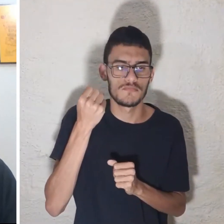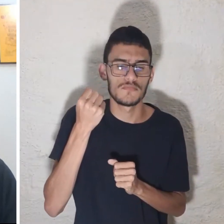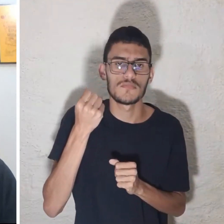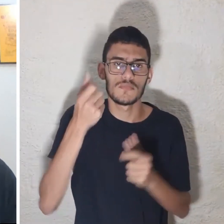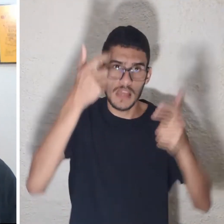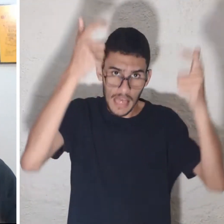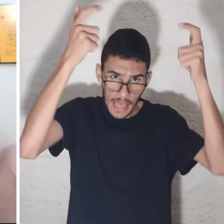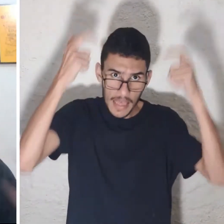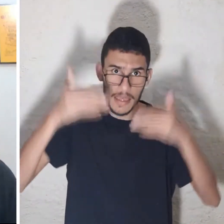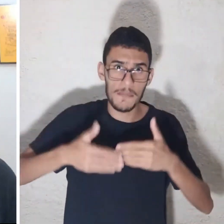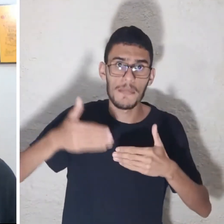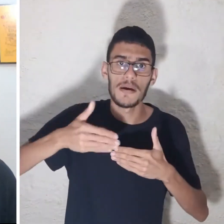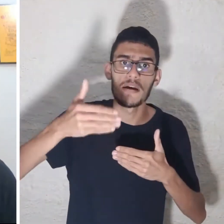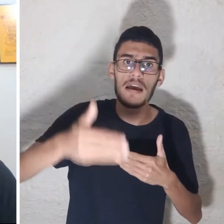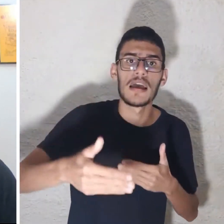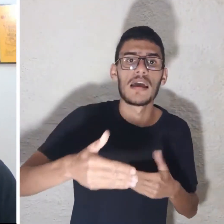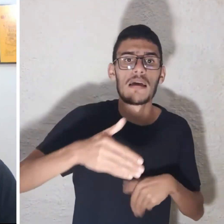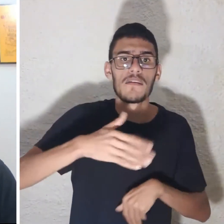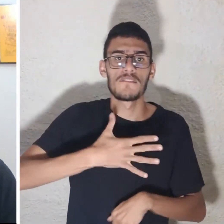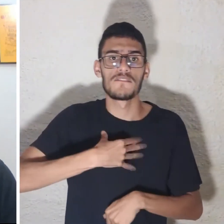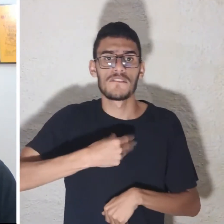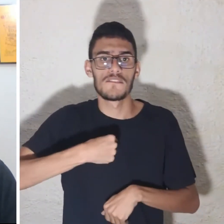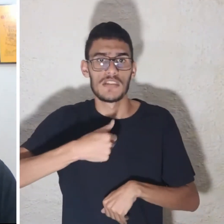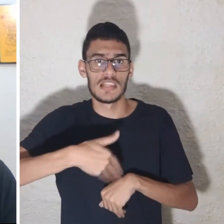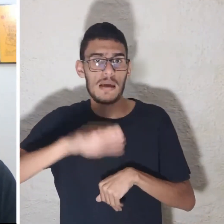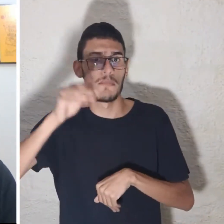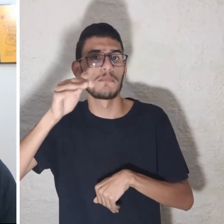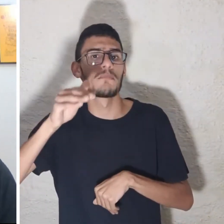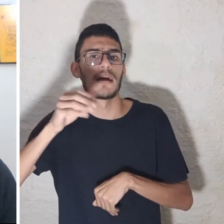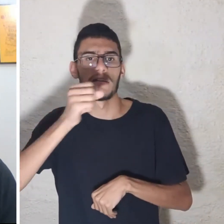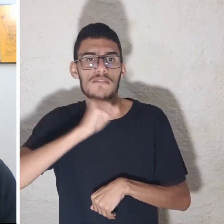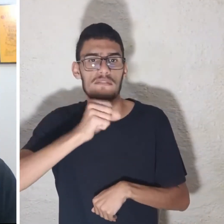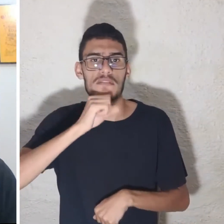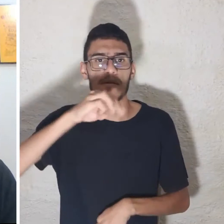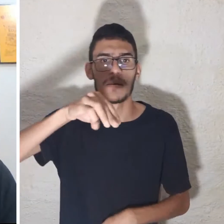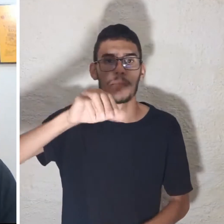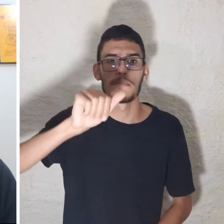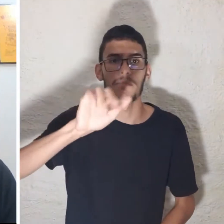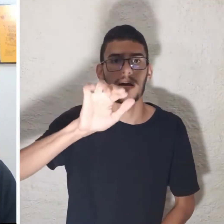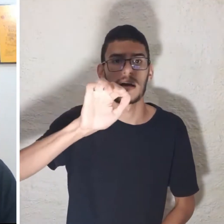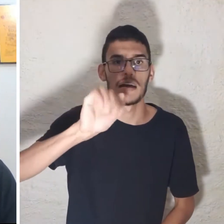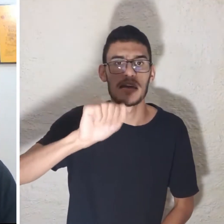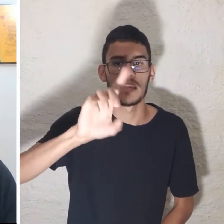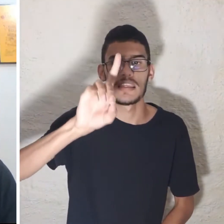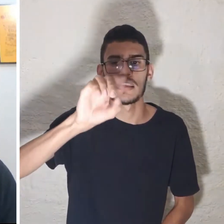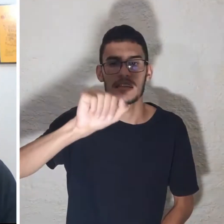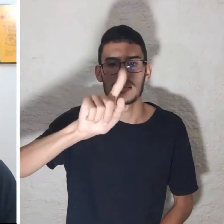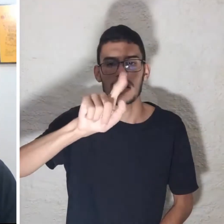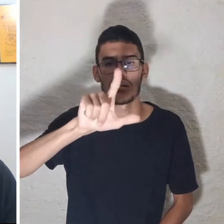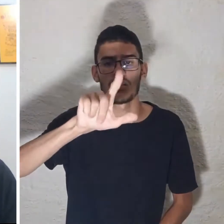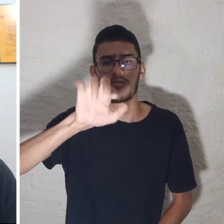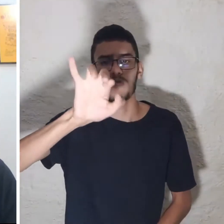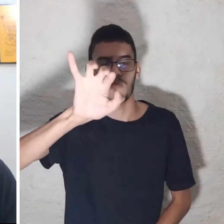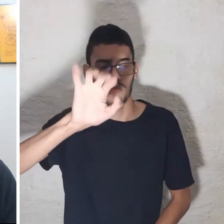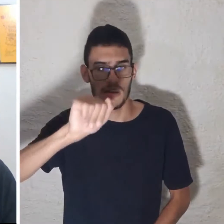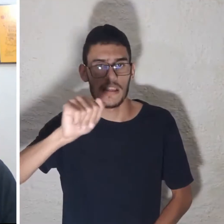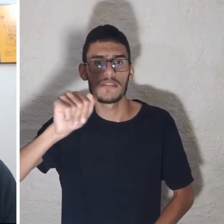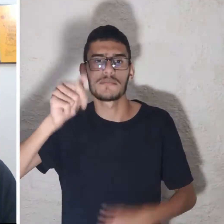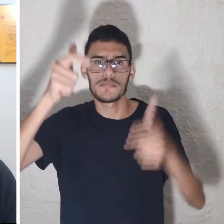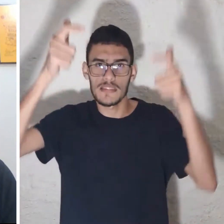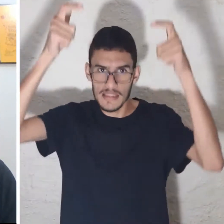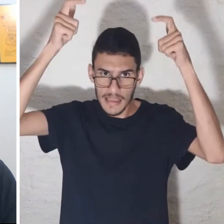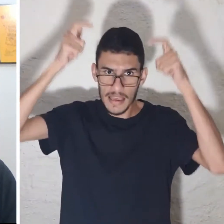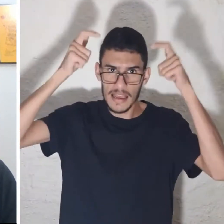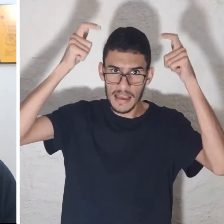se transformaram, né, em reis ou imperadores. A sua filha mais velha, a Maria da Glória, por exemplo, foi rainha de Portugal, né, conhecida